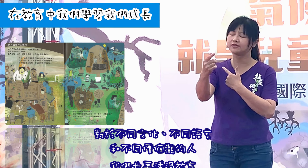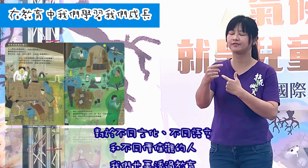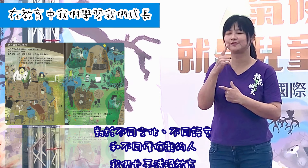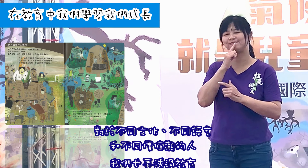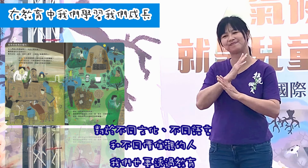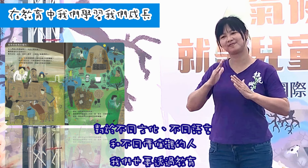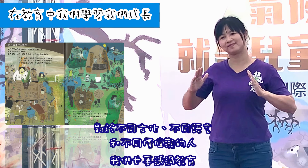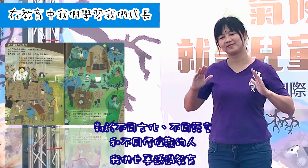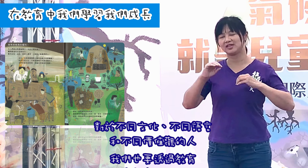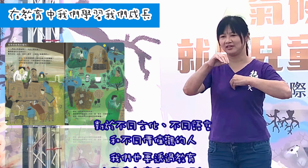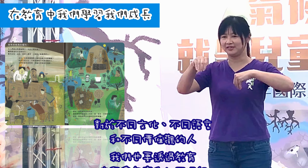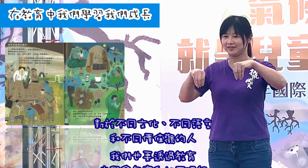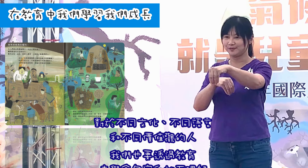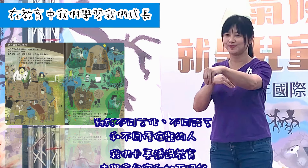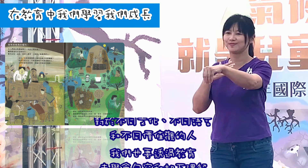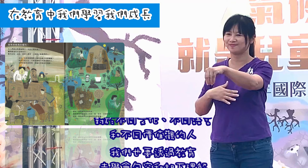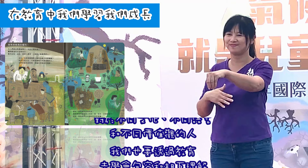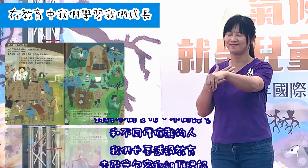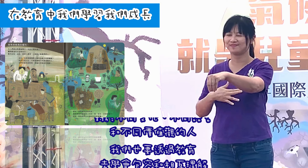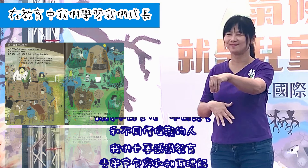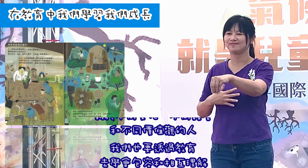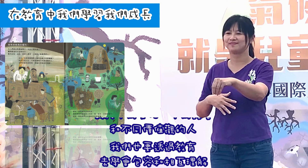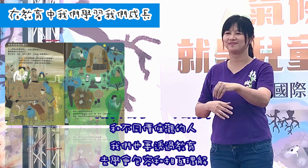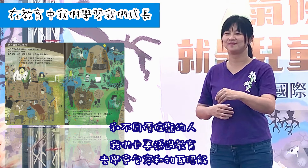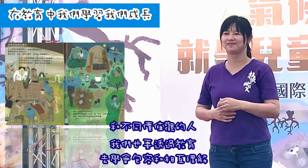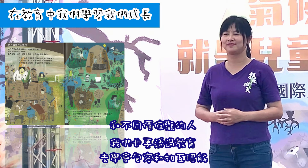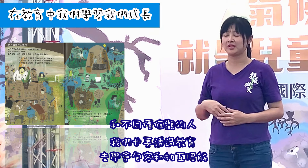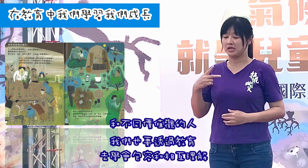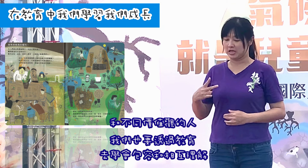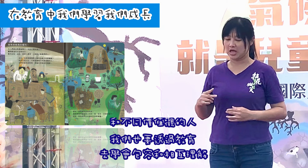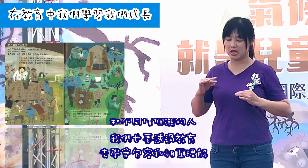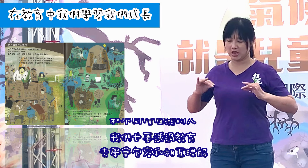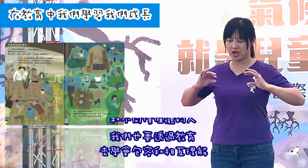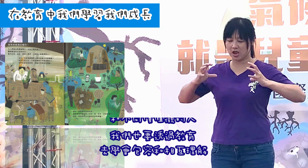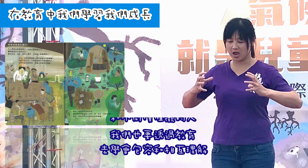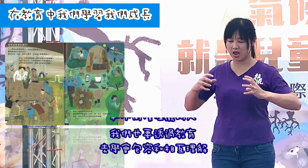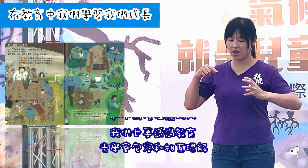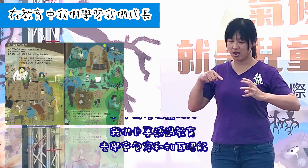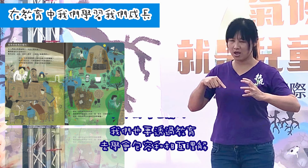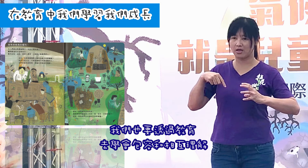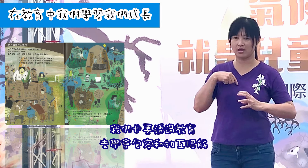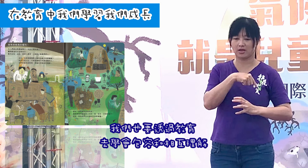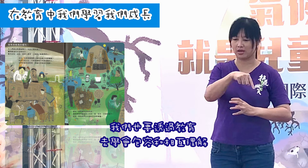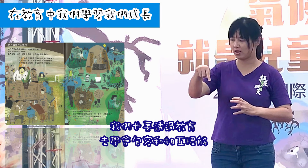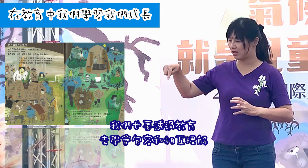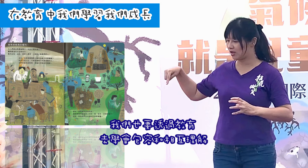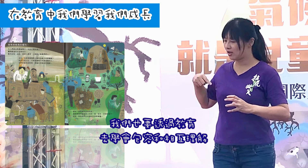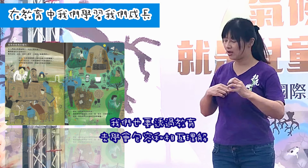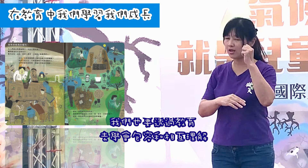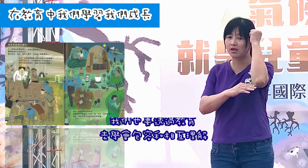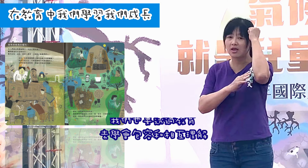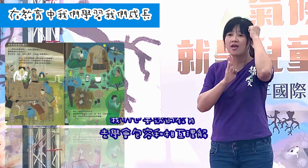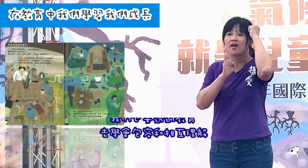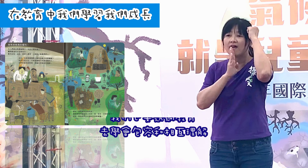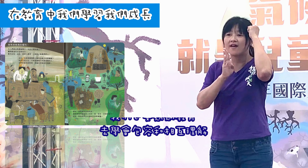观的人，我们也要透过教育去学会包容和